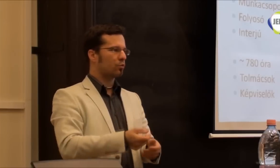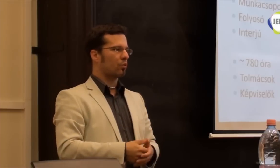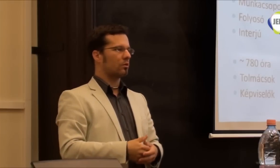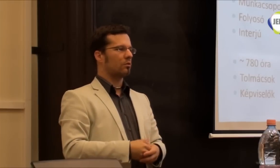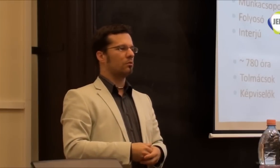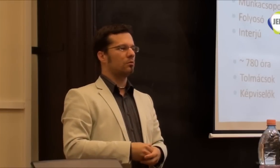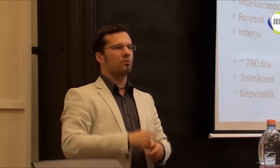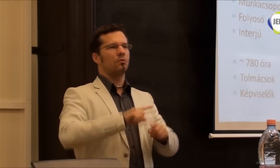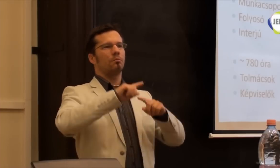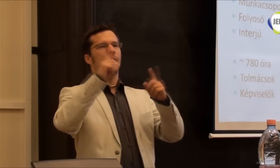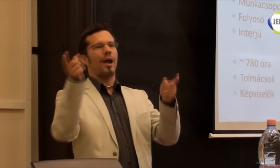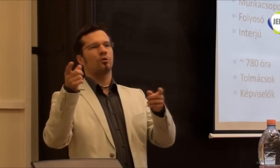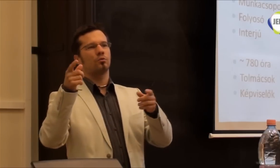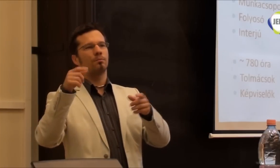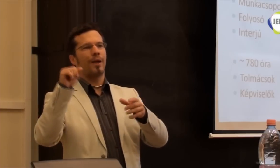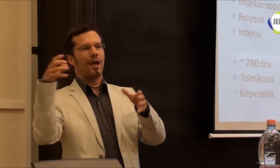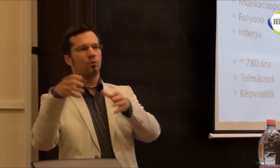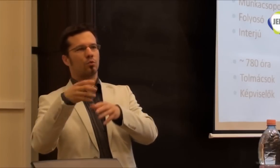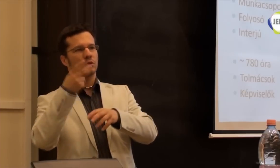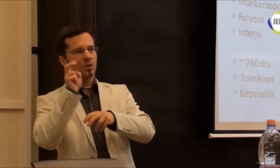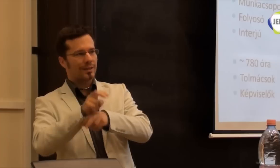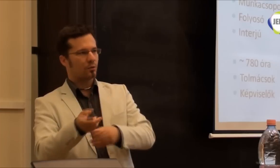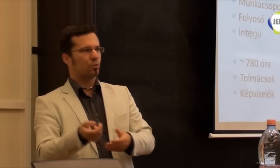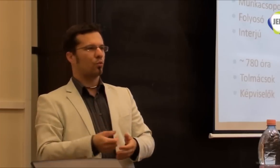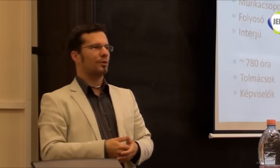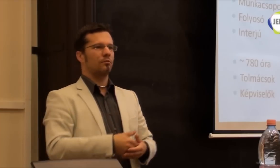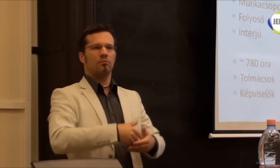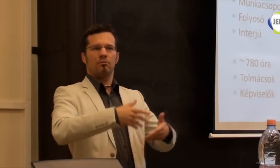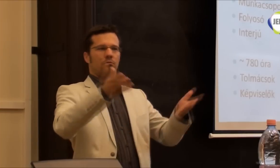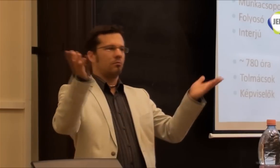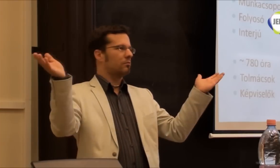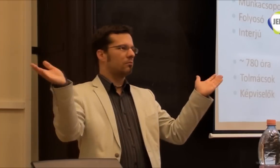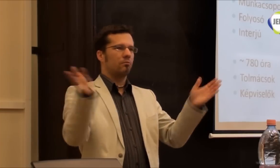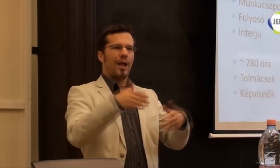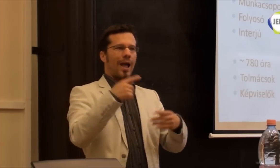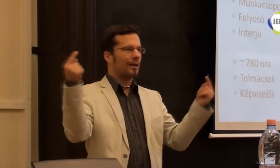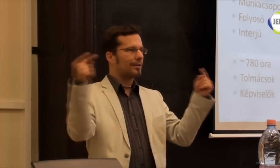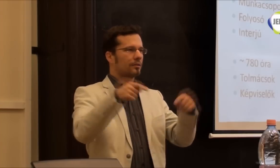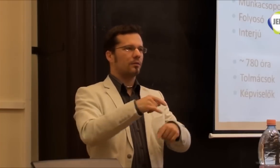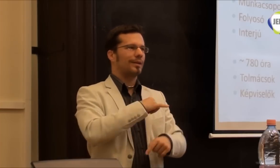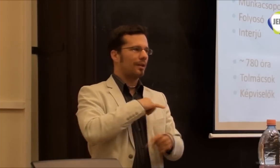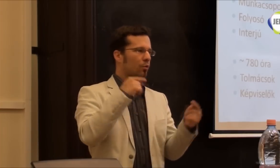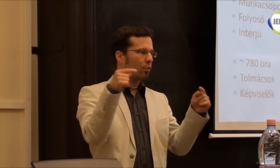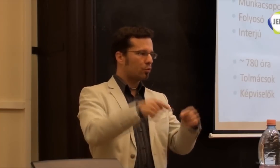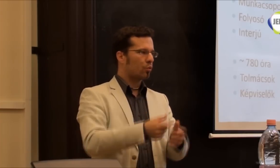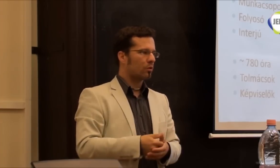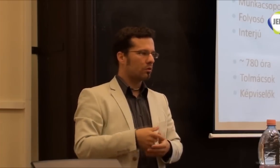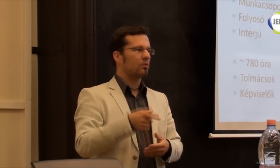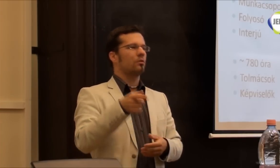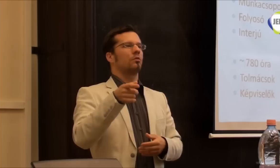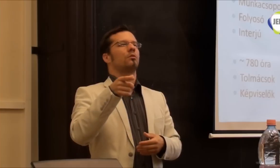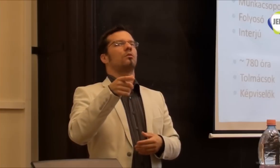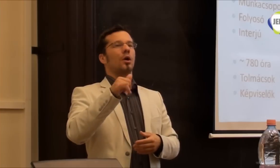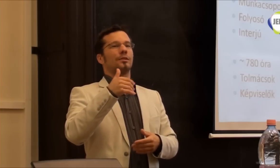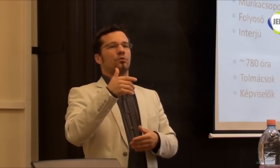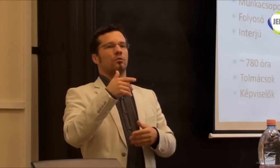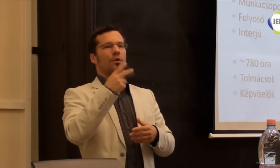különböző szakértők, más pártok szakértői is, tehát nagyon sok